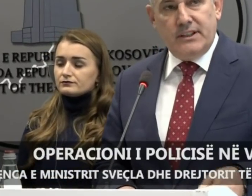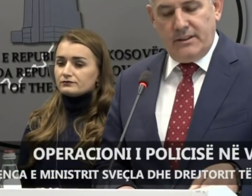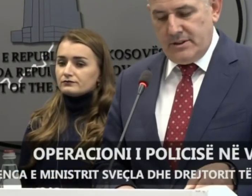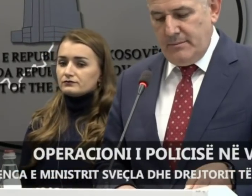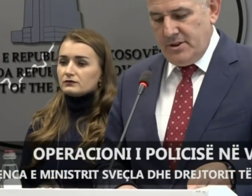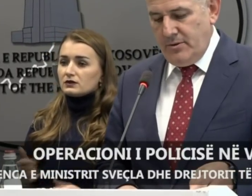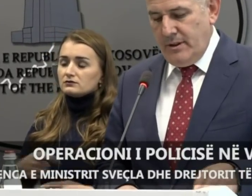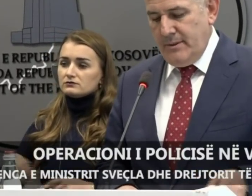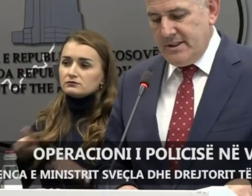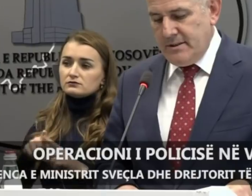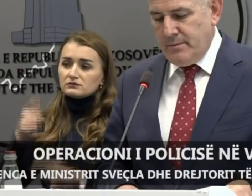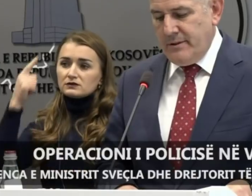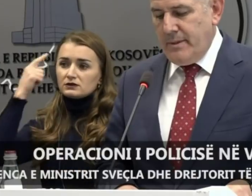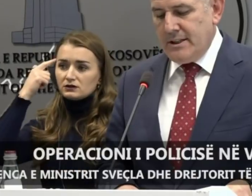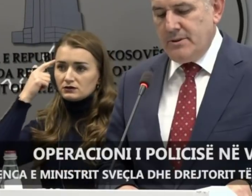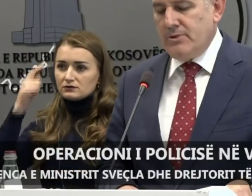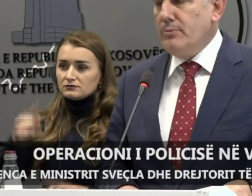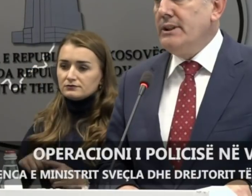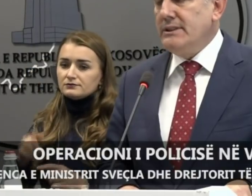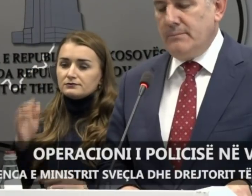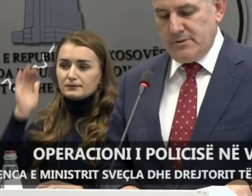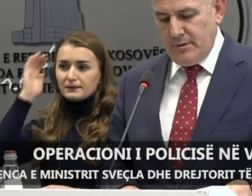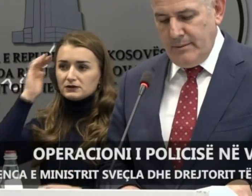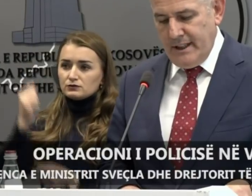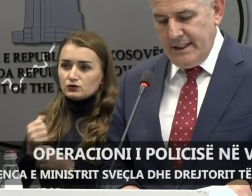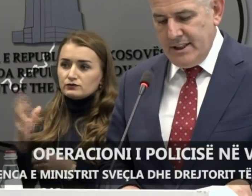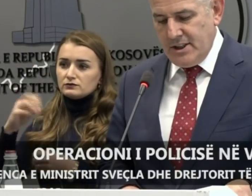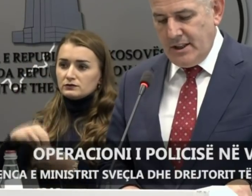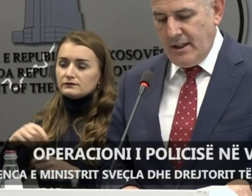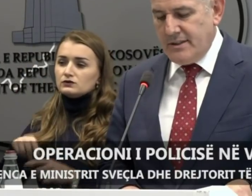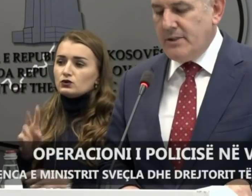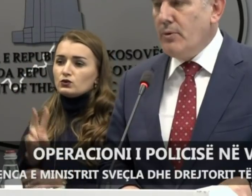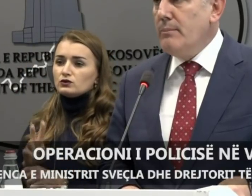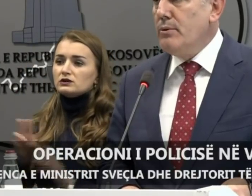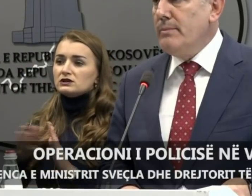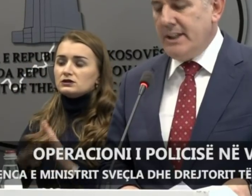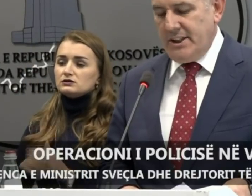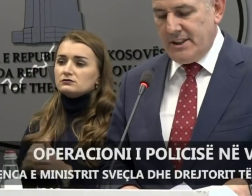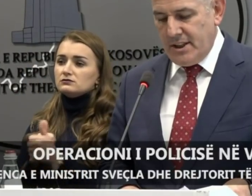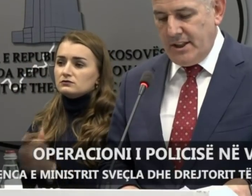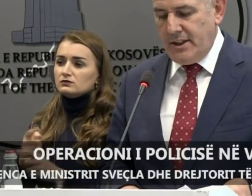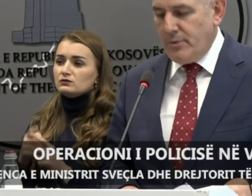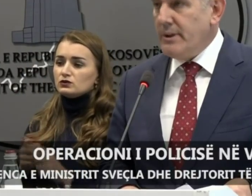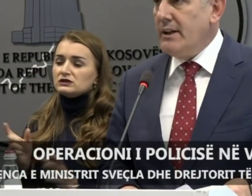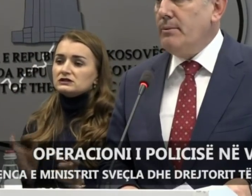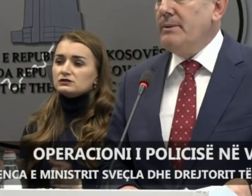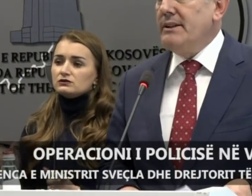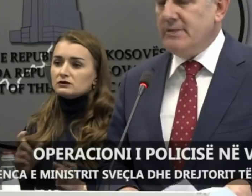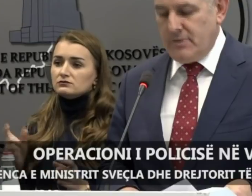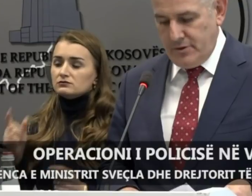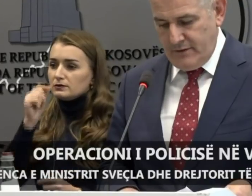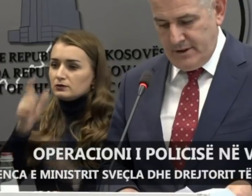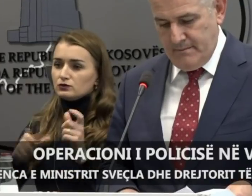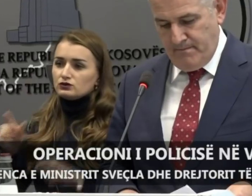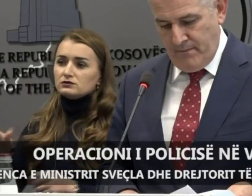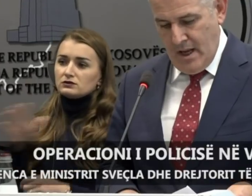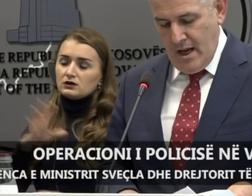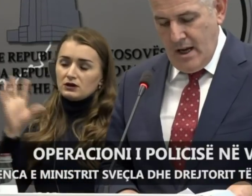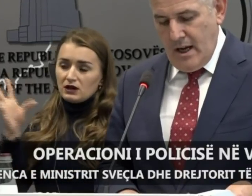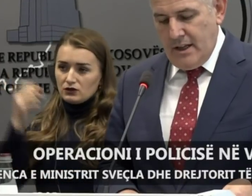Tashmë është e ditur se misioni i Ministrisë së Punëve të Brendshme është kujdeset për sundimin e ligjit dhe sigurinë publike në tërë territorin e Republikës së